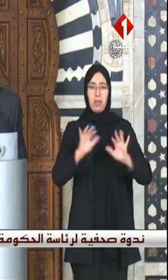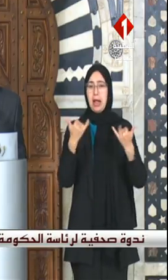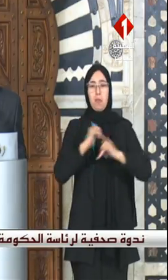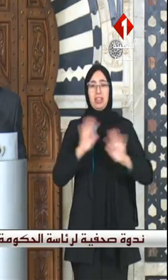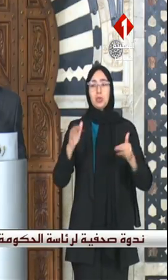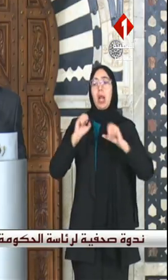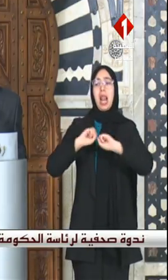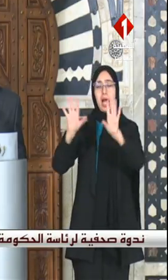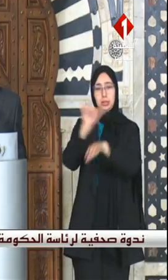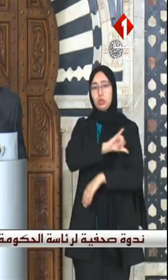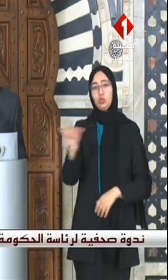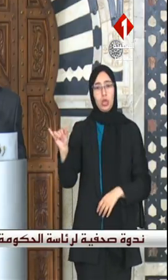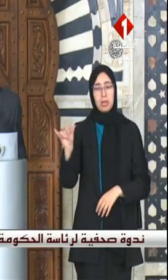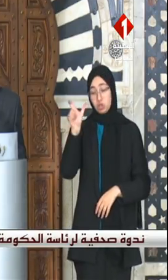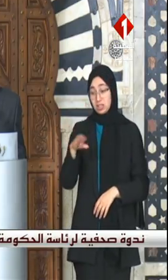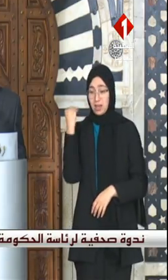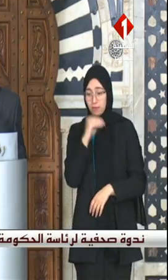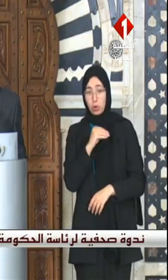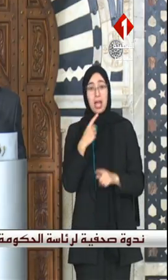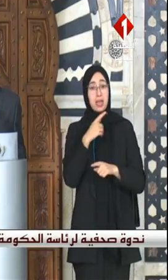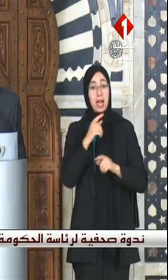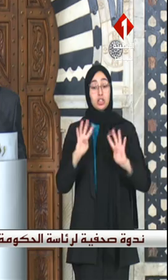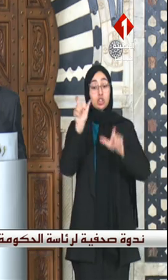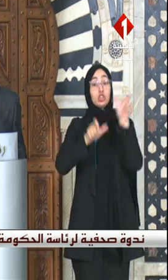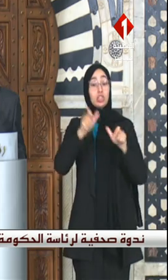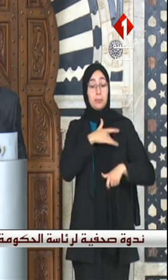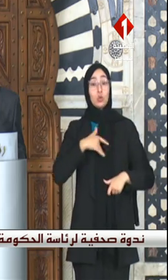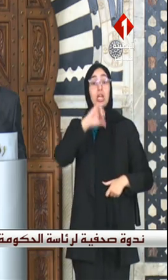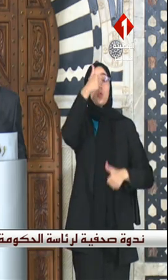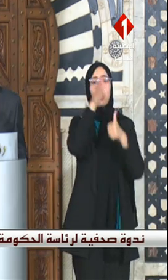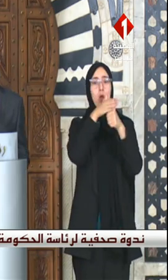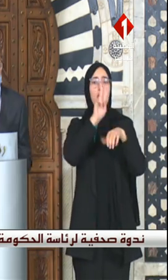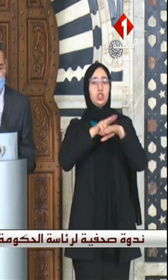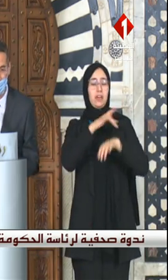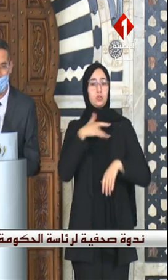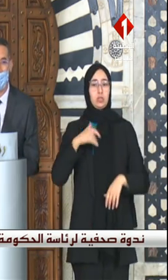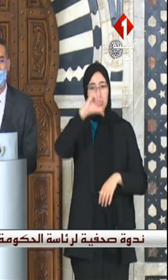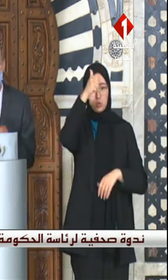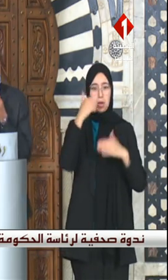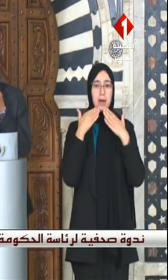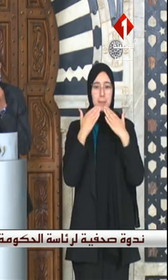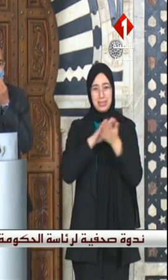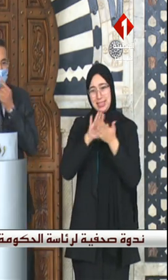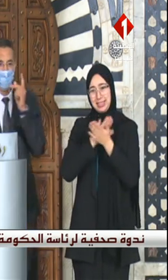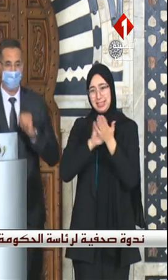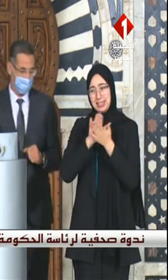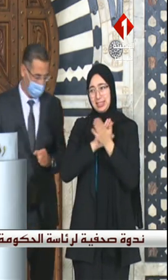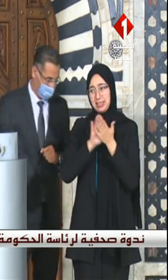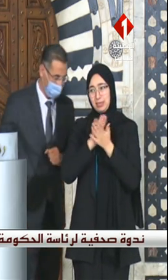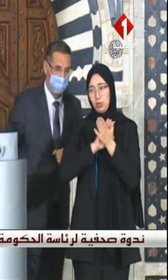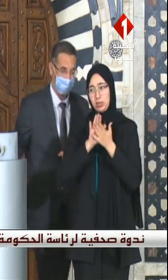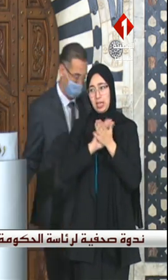الناس الكل ومصلحة تونس ومصلحة الشعب التونسي فوق كل اعتبار، فوق كل أي مناسبة كانت. وشكرا، سامحوني باش اعتذر، عندي